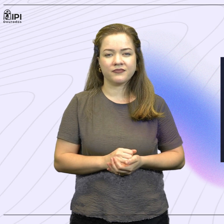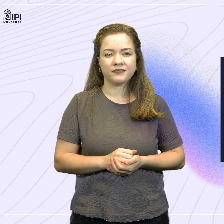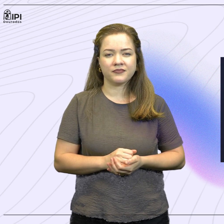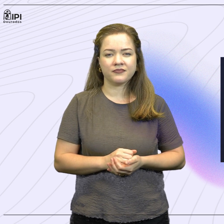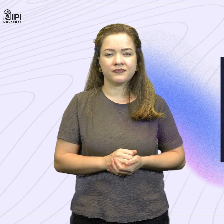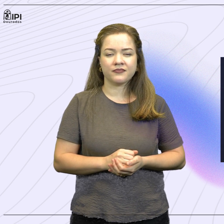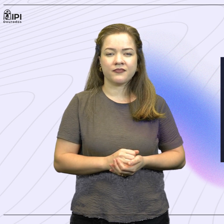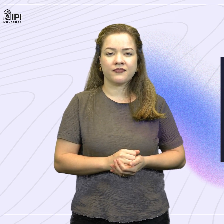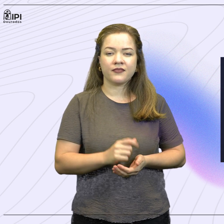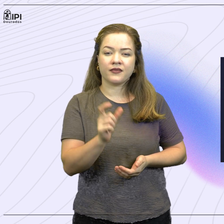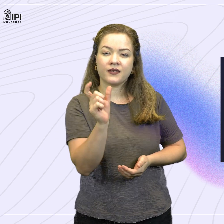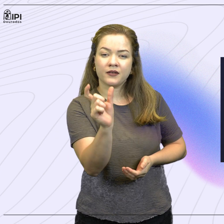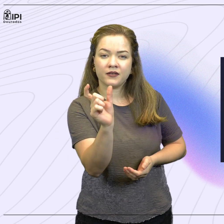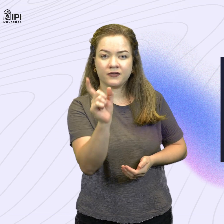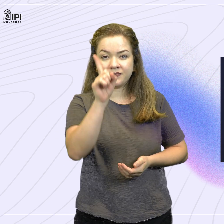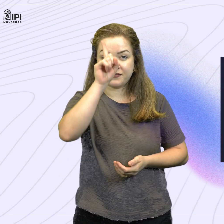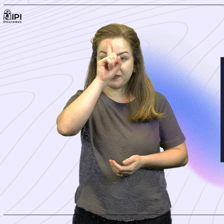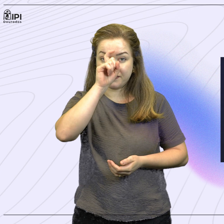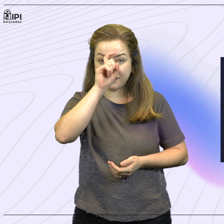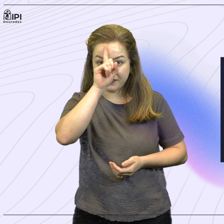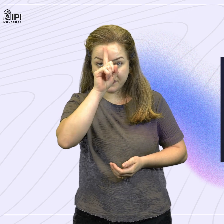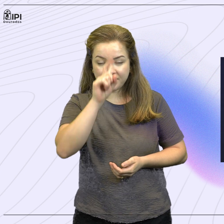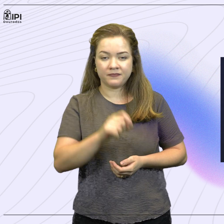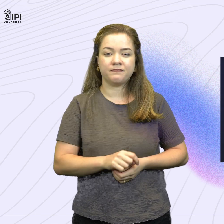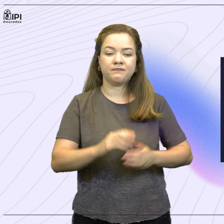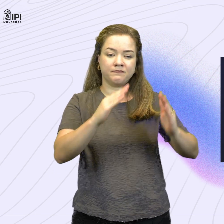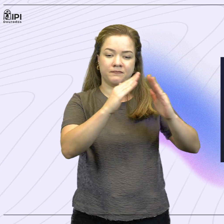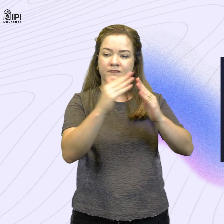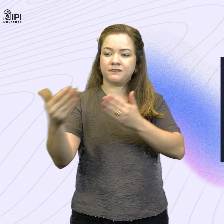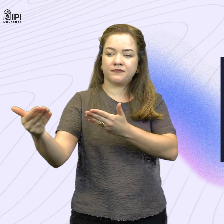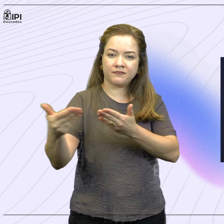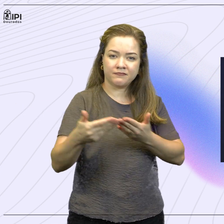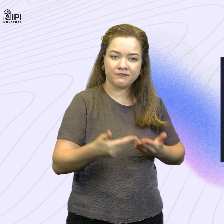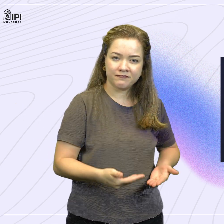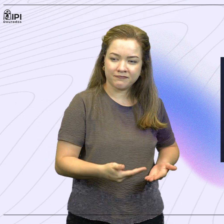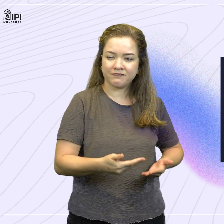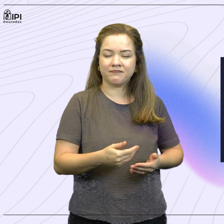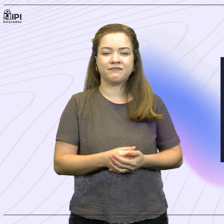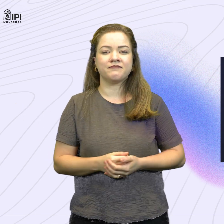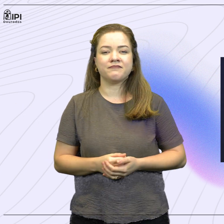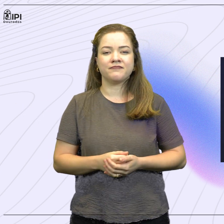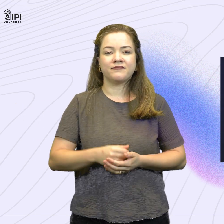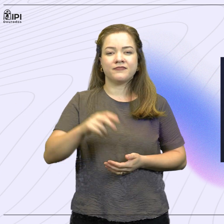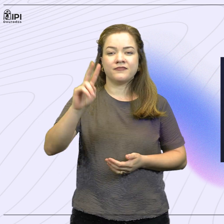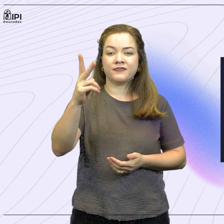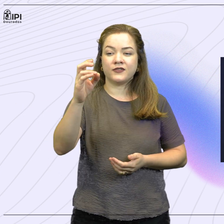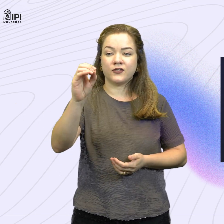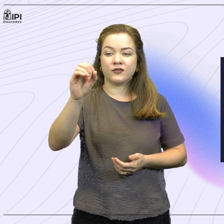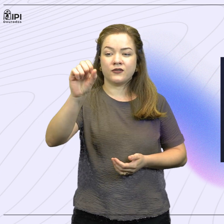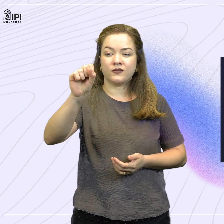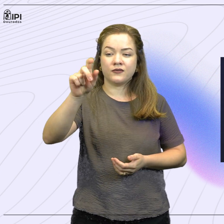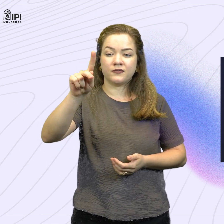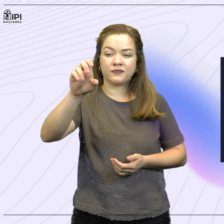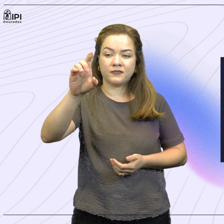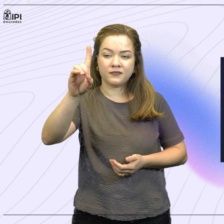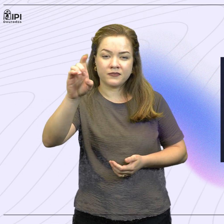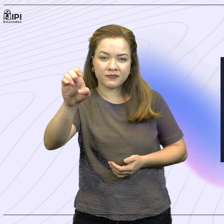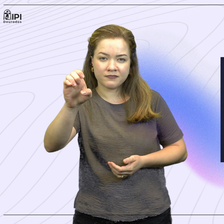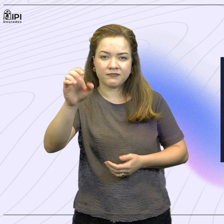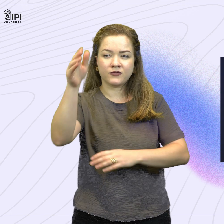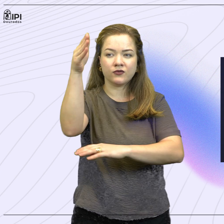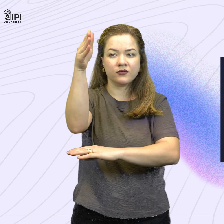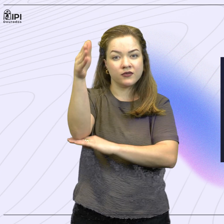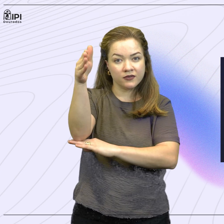As palavras hospital, hospitaleiro, hospitalidade, hóspede, hospedaria,